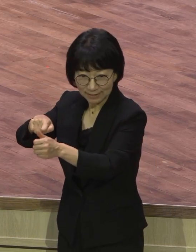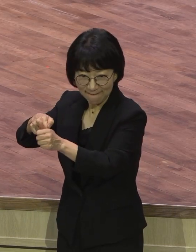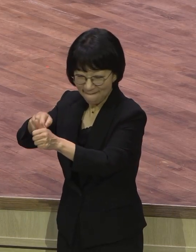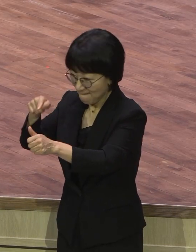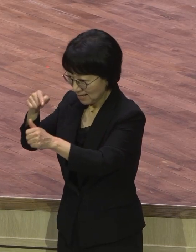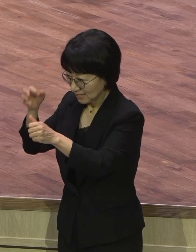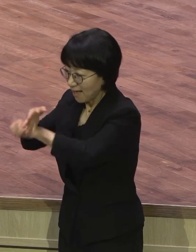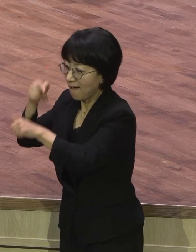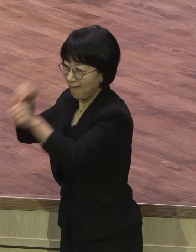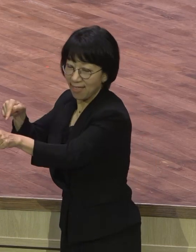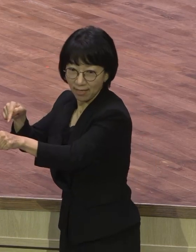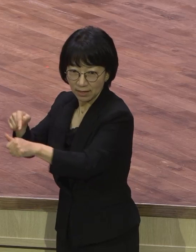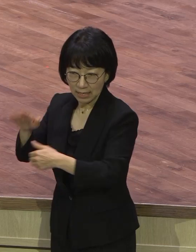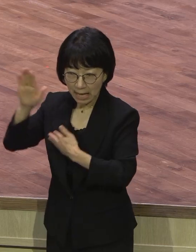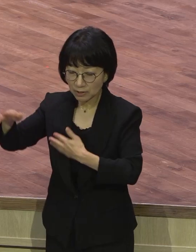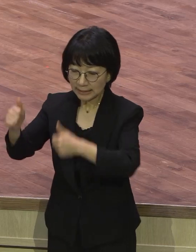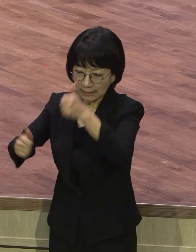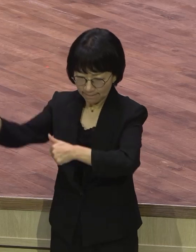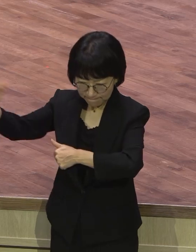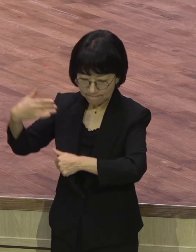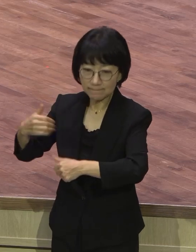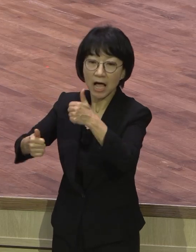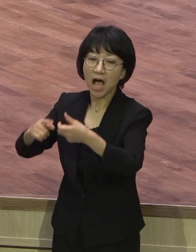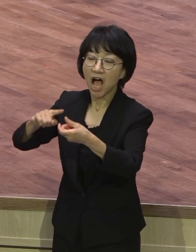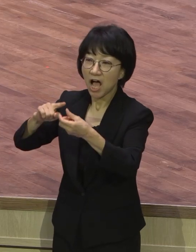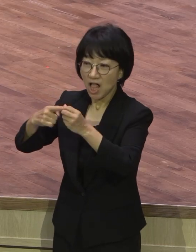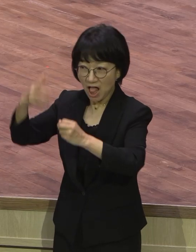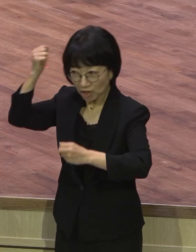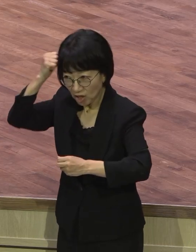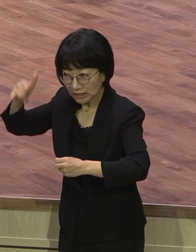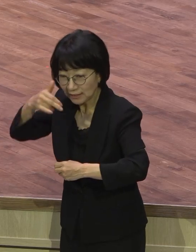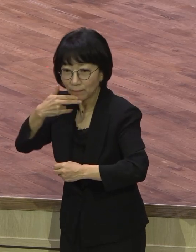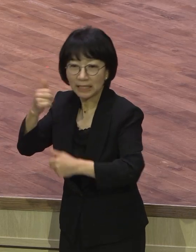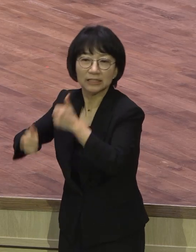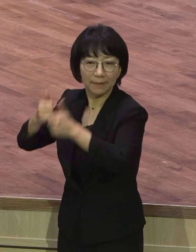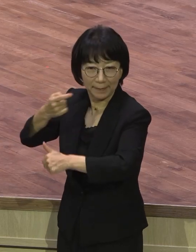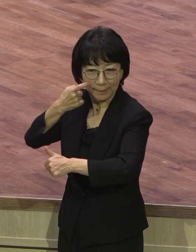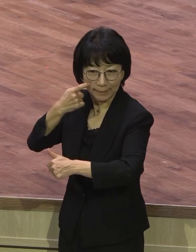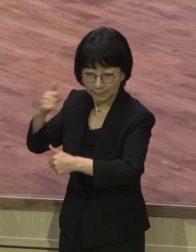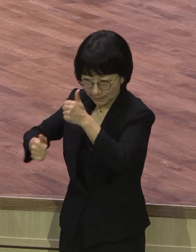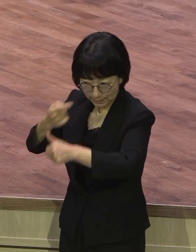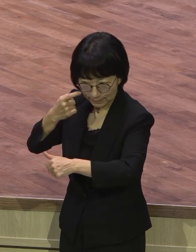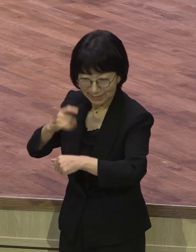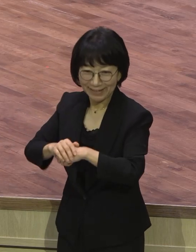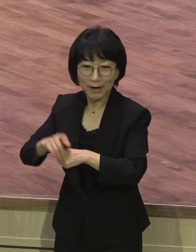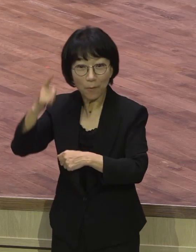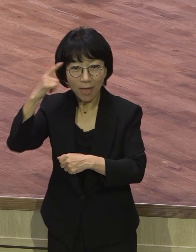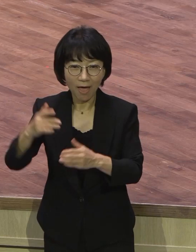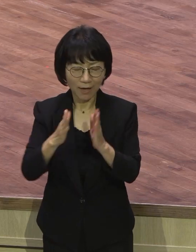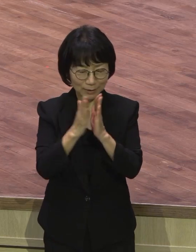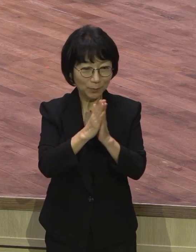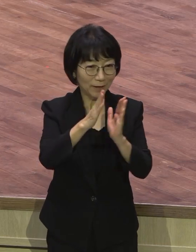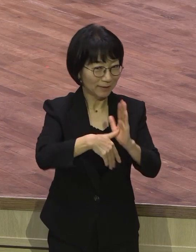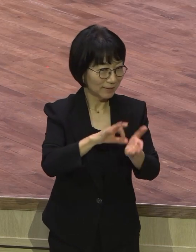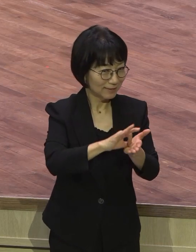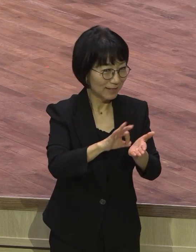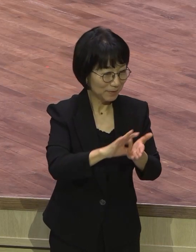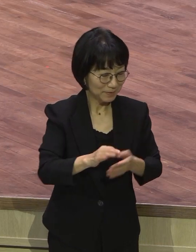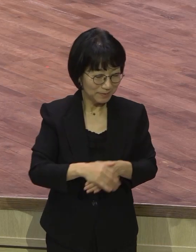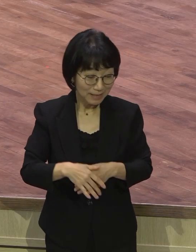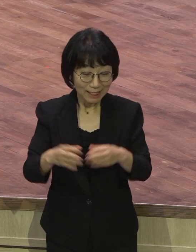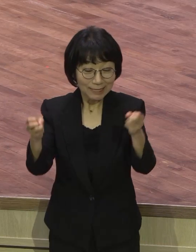시험함 쳐야 되겠다 백구절 이거 좋아요 왜냐하면 기도할 때도 좋아요 어디 가서